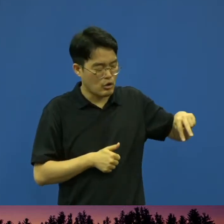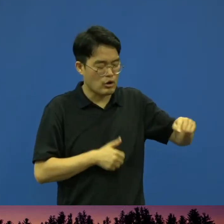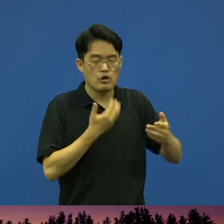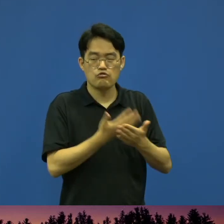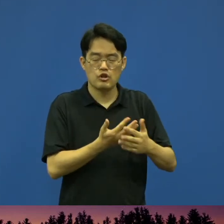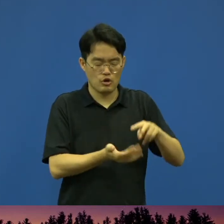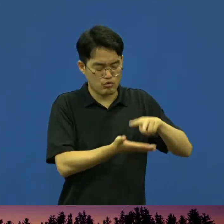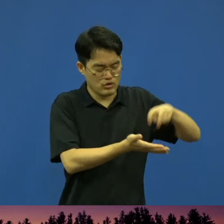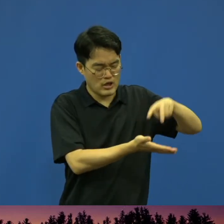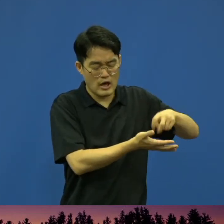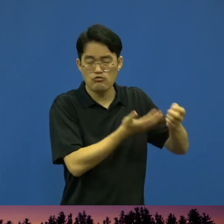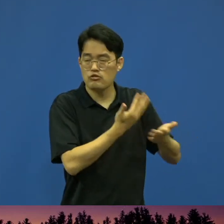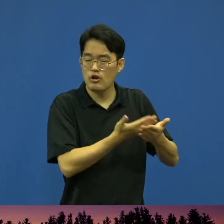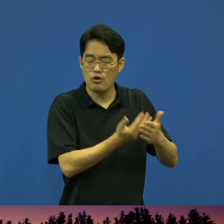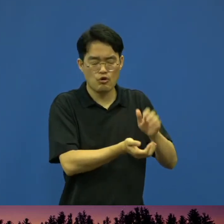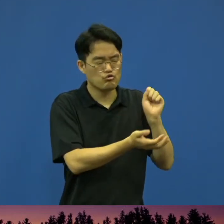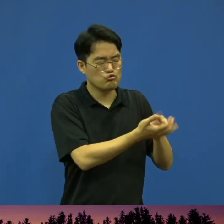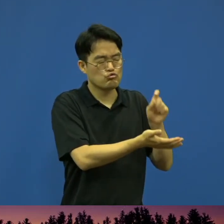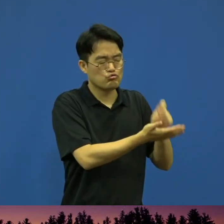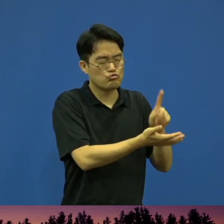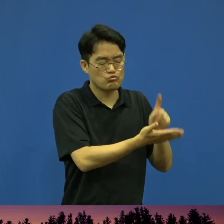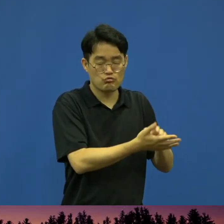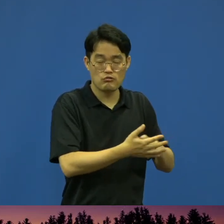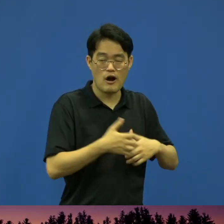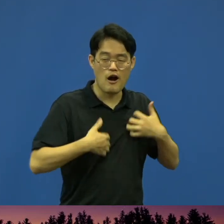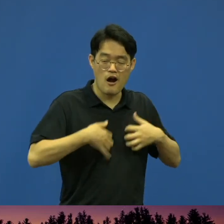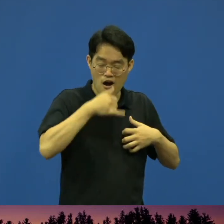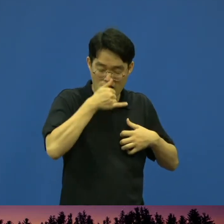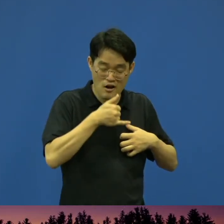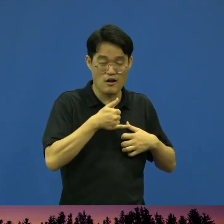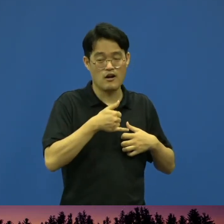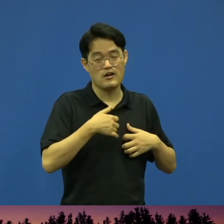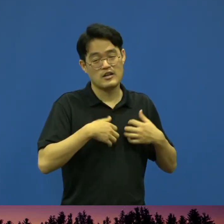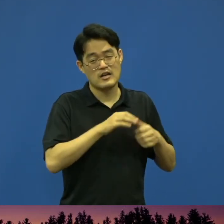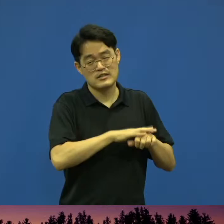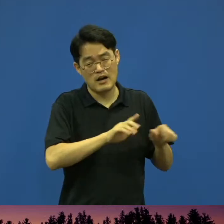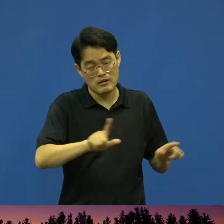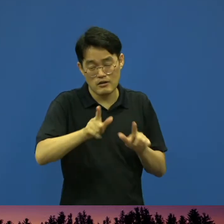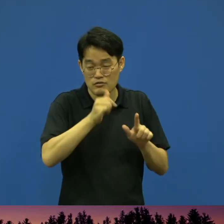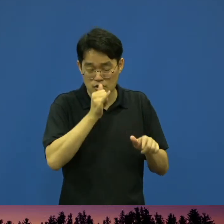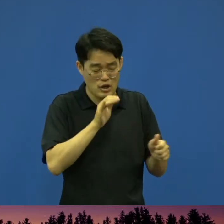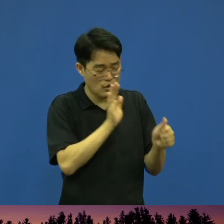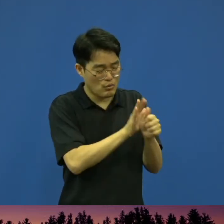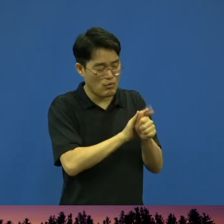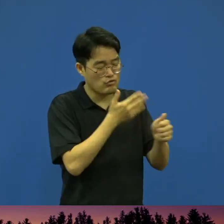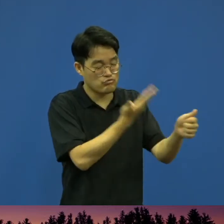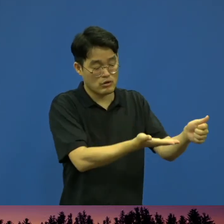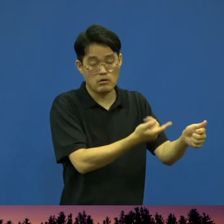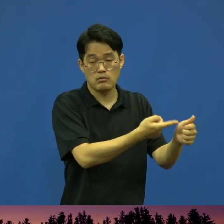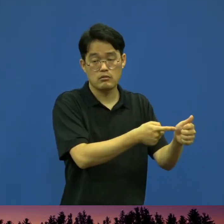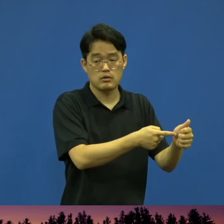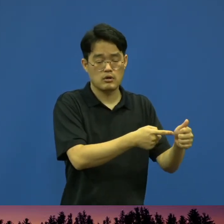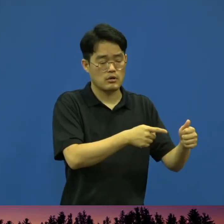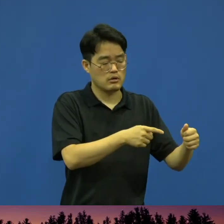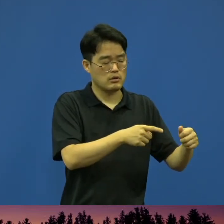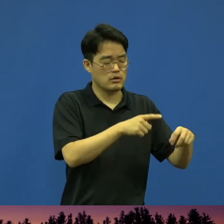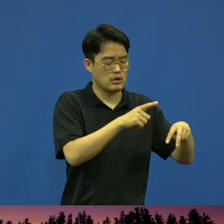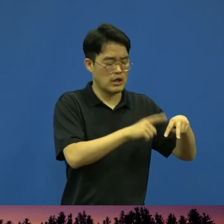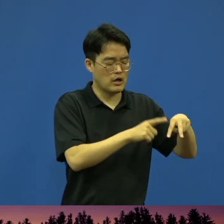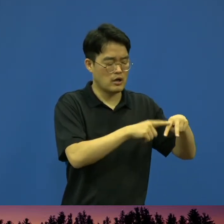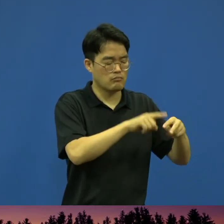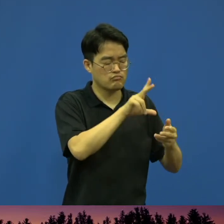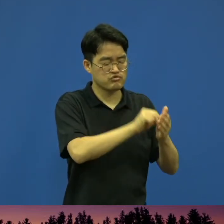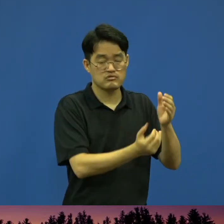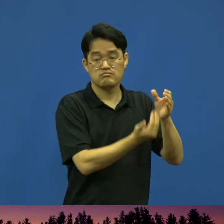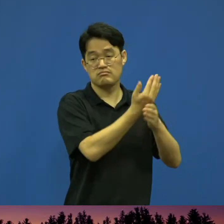뛰게 해주세요. 아이들과 축구놀이하며 잘 지낼 수 있도록 도와주세요. 다리에 점점 문제가 생기기 시작했습니다. 그